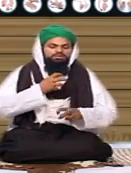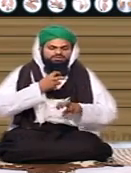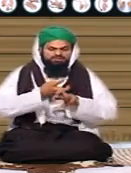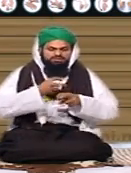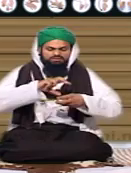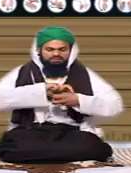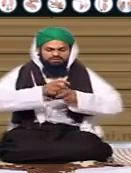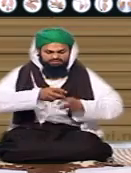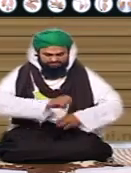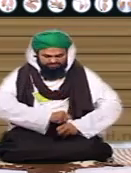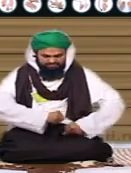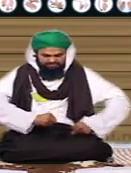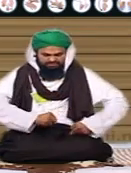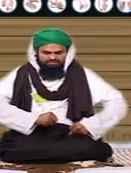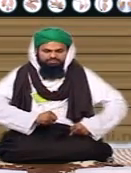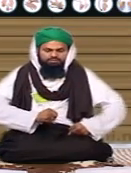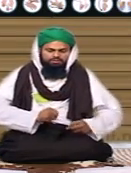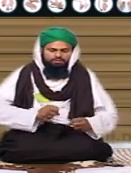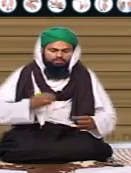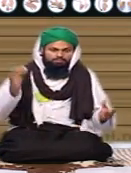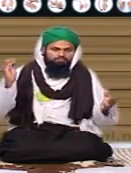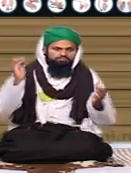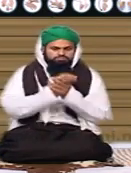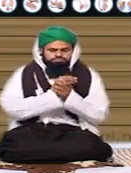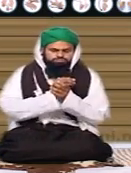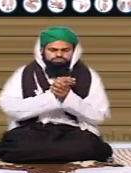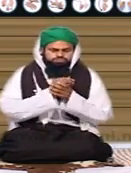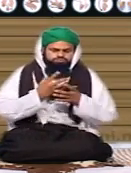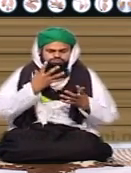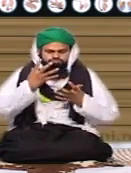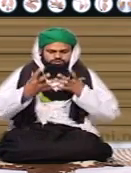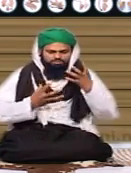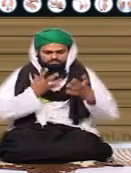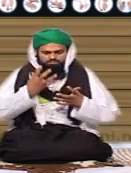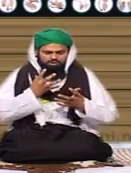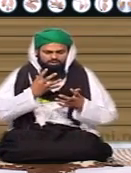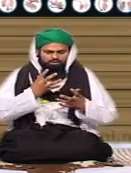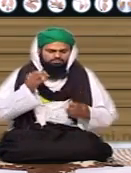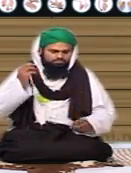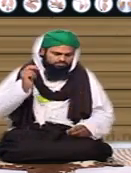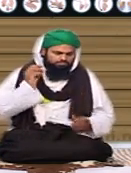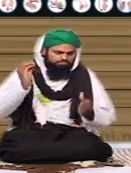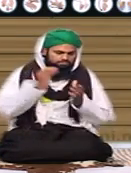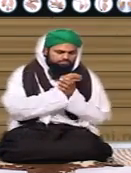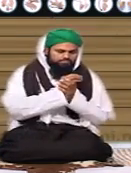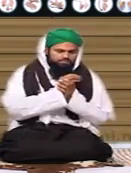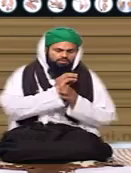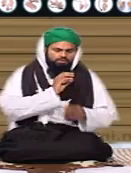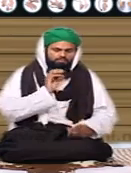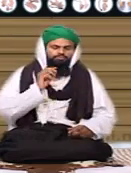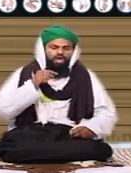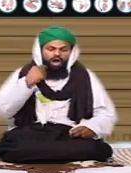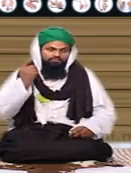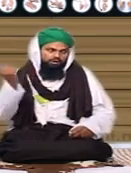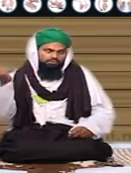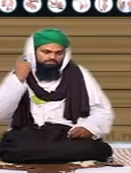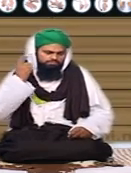تھا۔ میں گھبرا گیا اور بھاگ کھڑا ہوا۔ پھر مجھے غیب سے ایک آواز آئی کہ تو اس سے پوچھتا کیوں